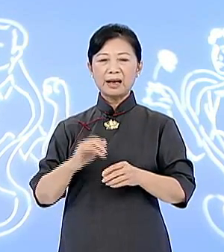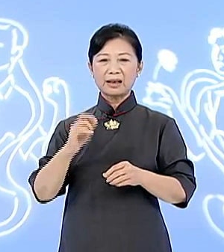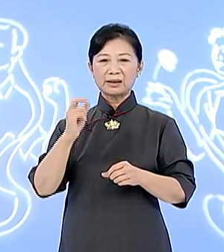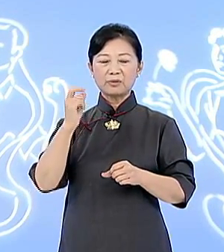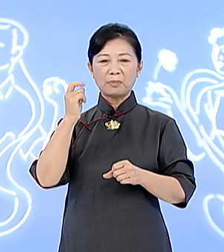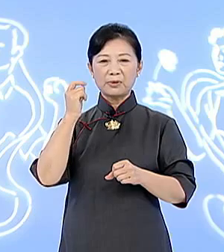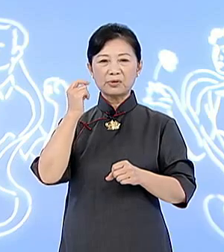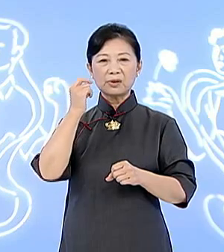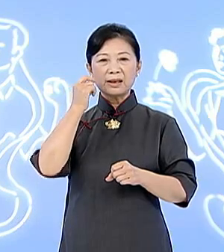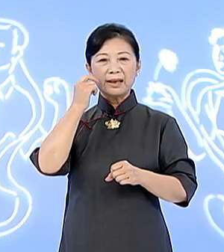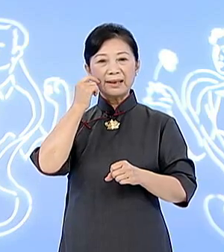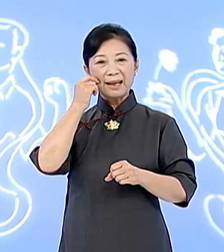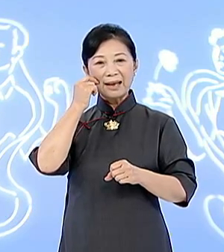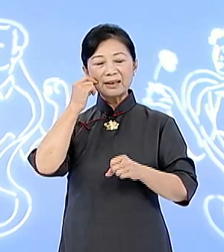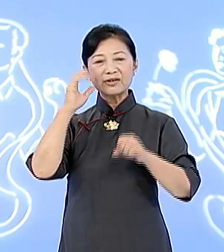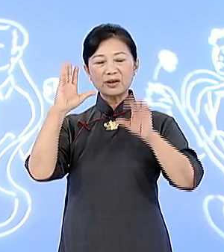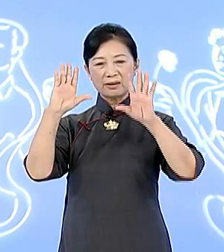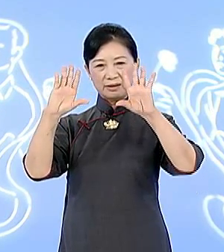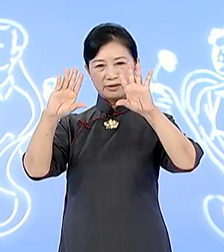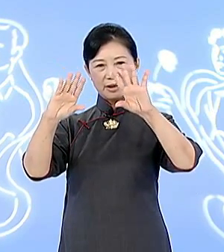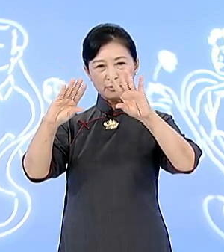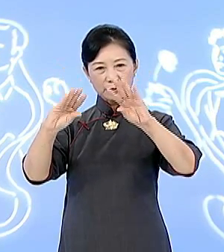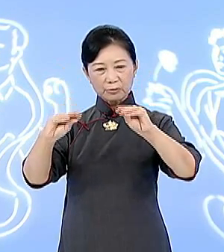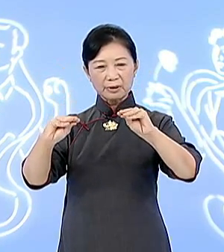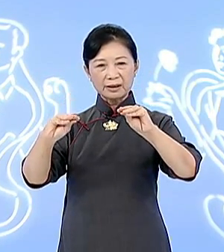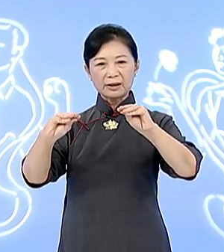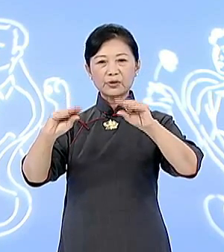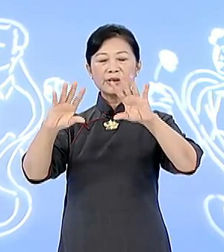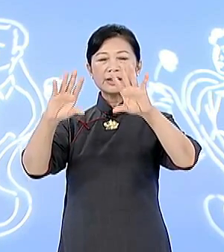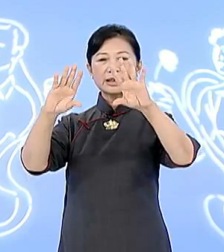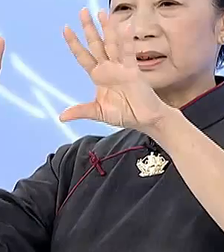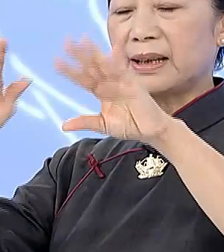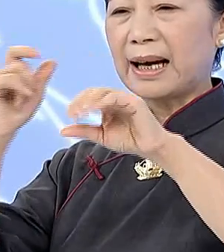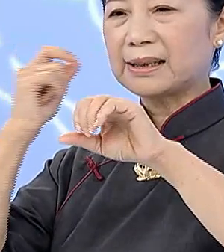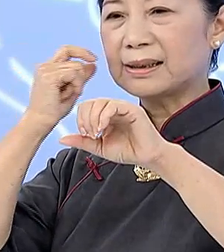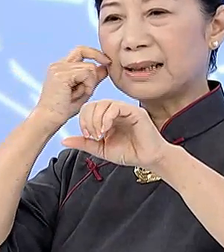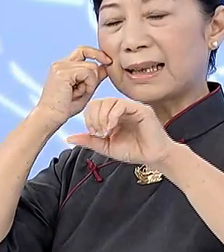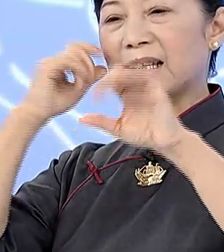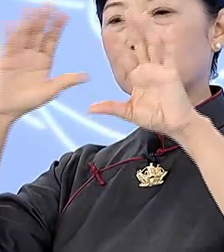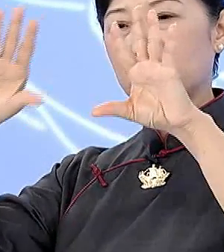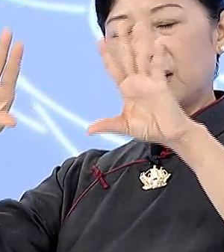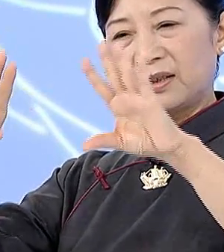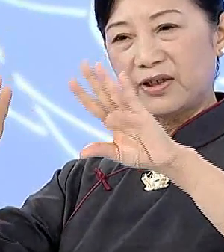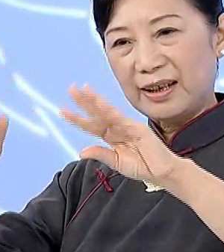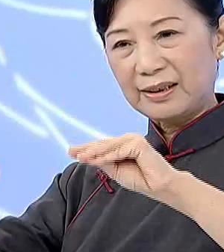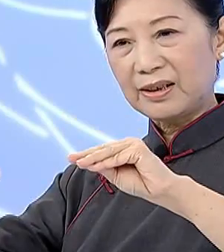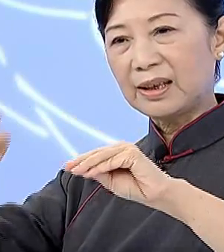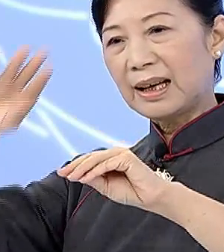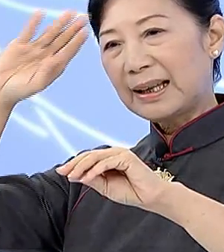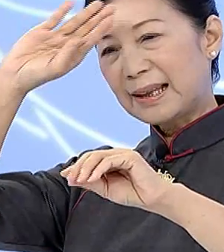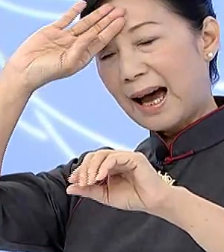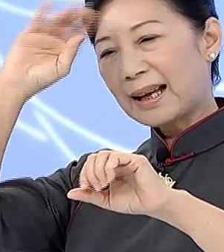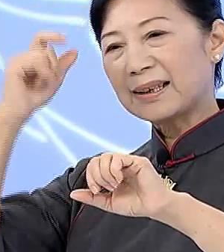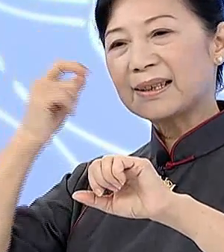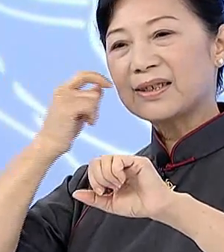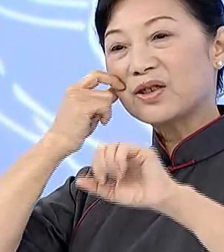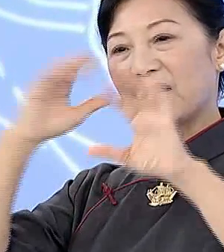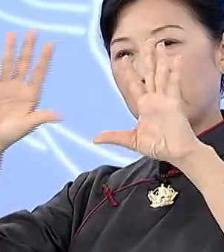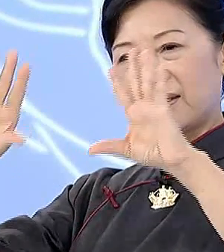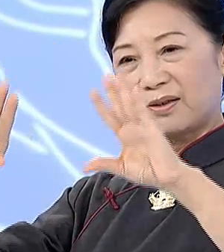个字我们就是很难的去消除了，所以这个两个字打起来就是痊愈，难痊